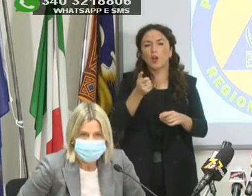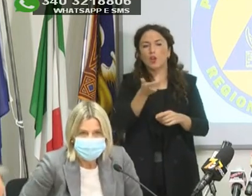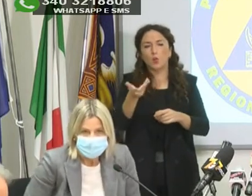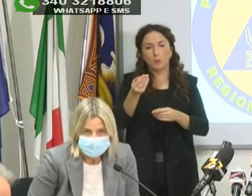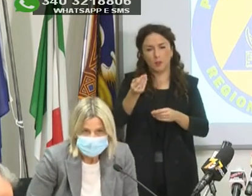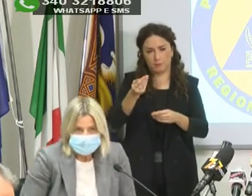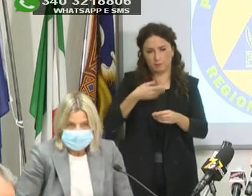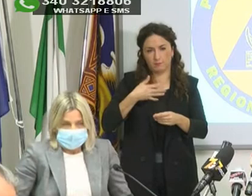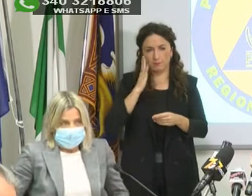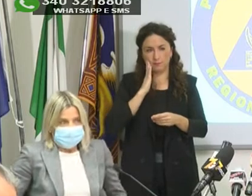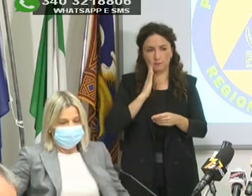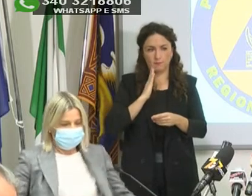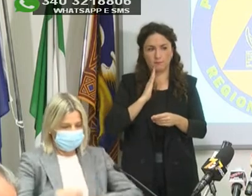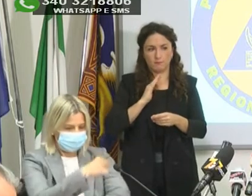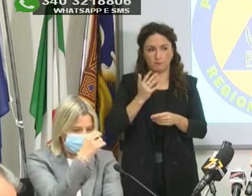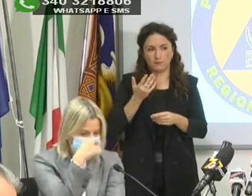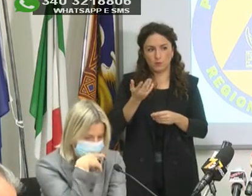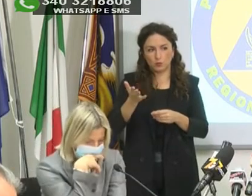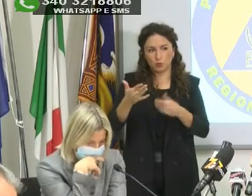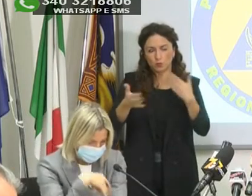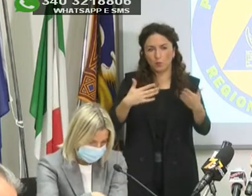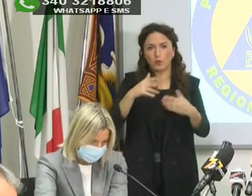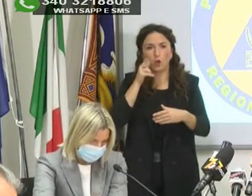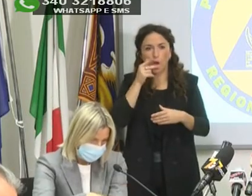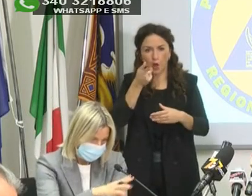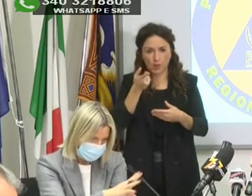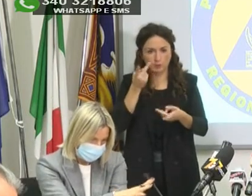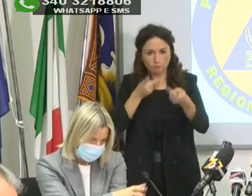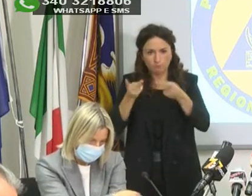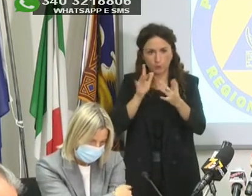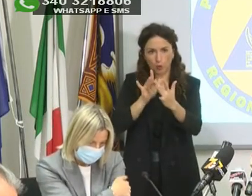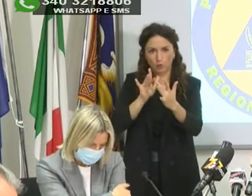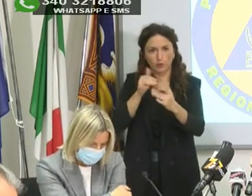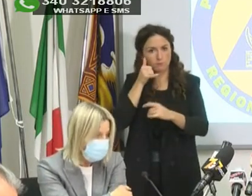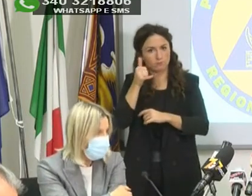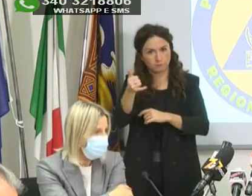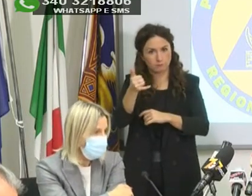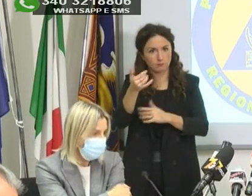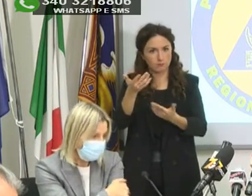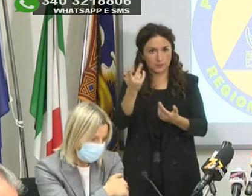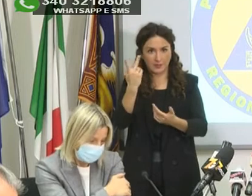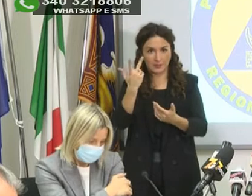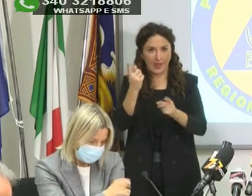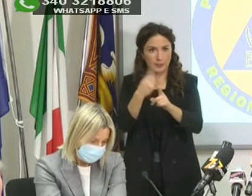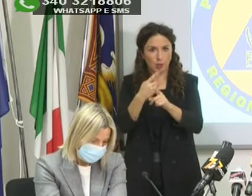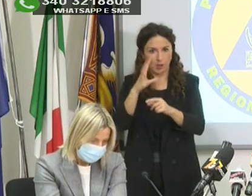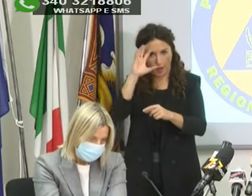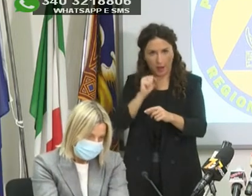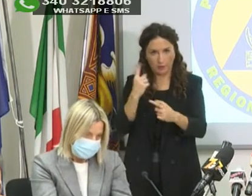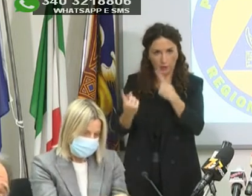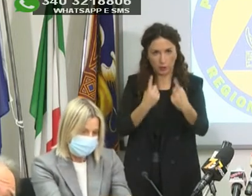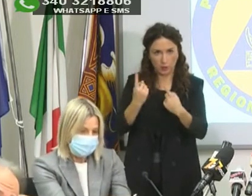Dalben la chiama subito la signora, il signore del messaggio, sì. La chiama così se in tre secondi capiamo di cosa si